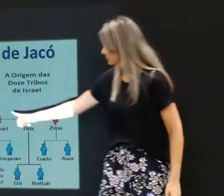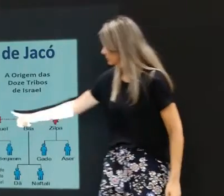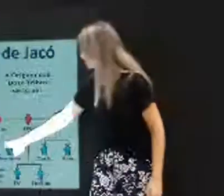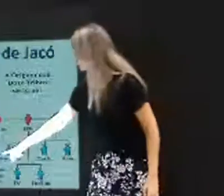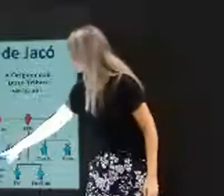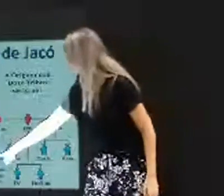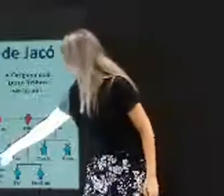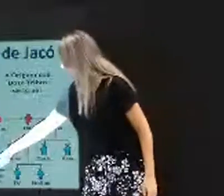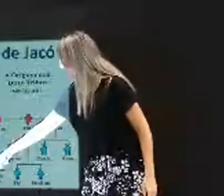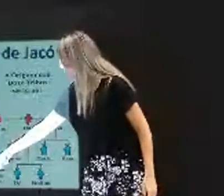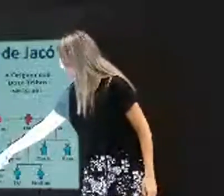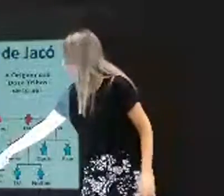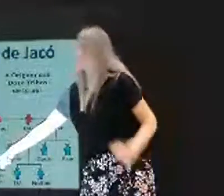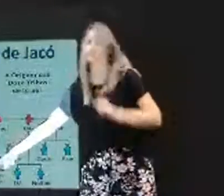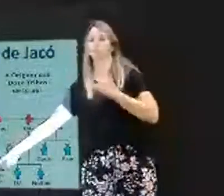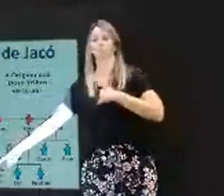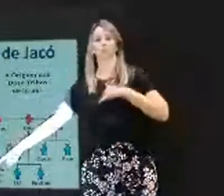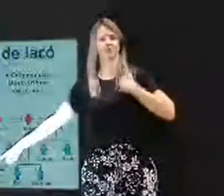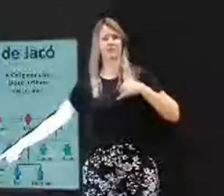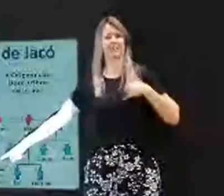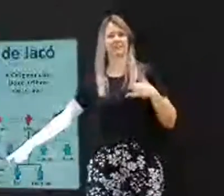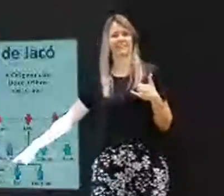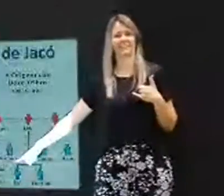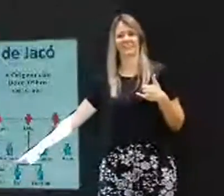ela. Deu o filho José.